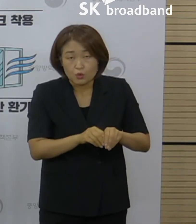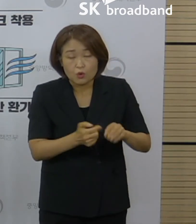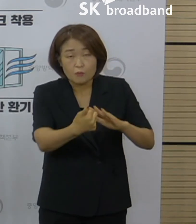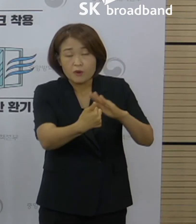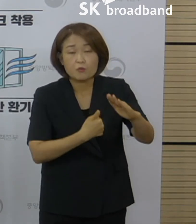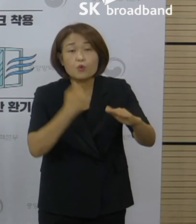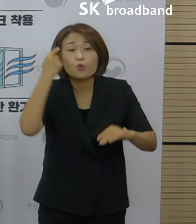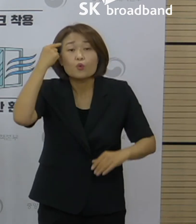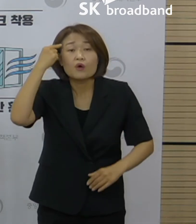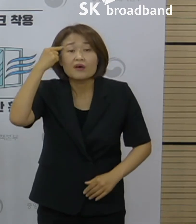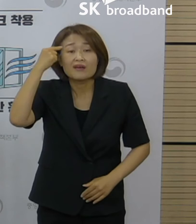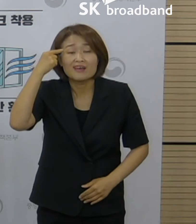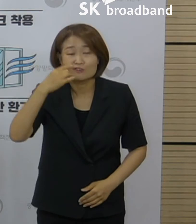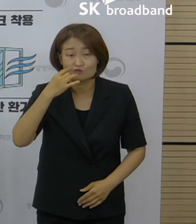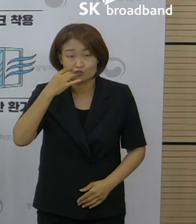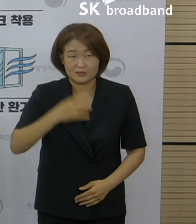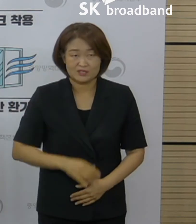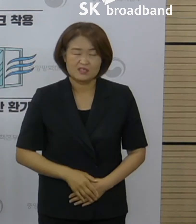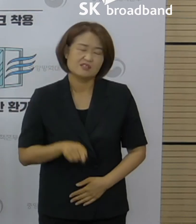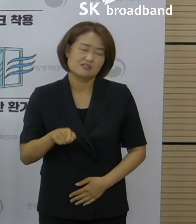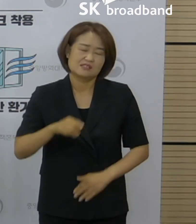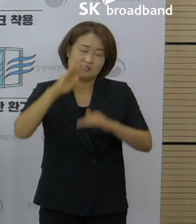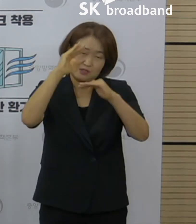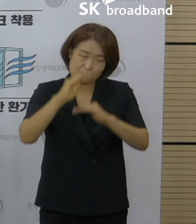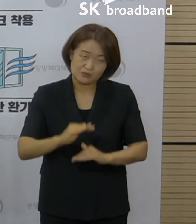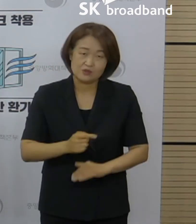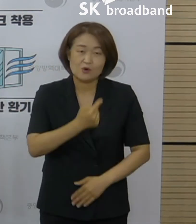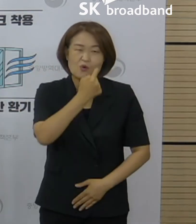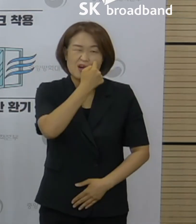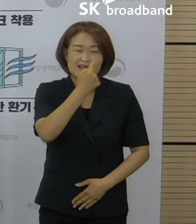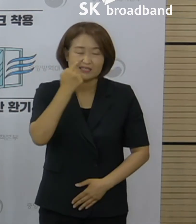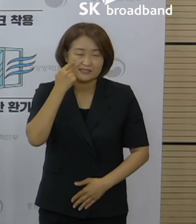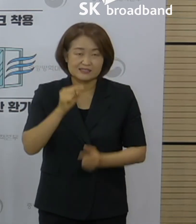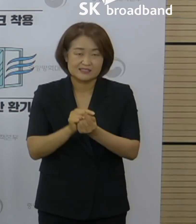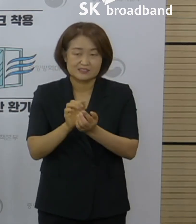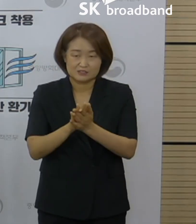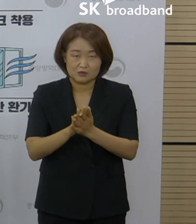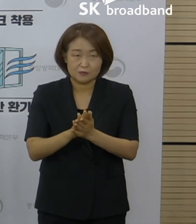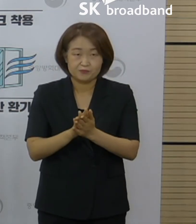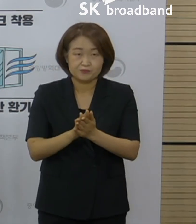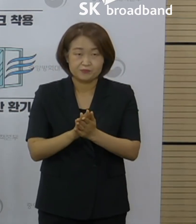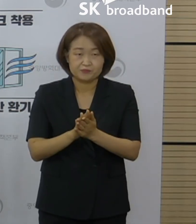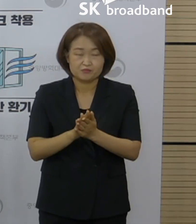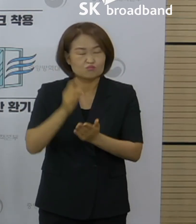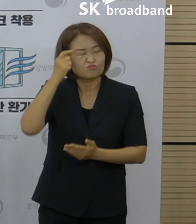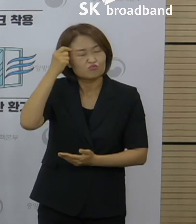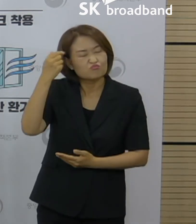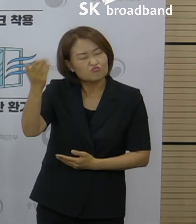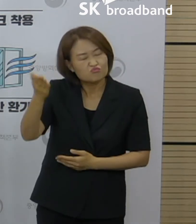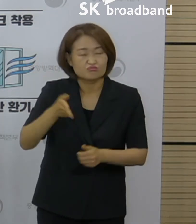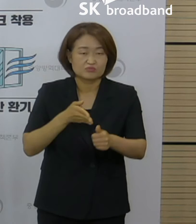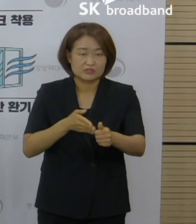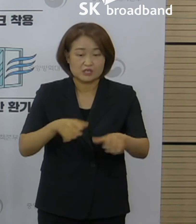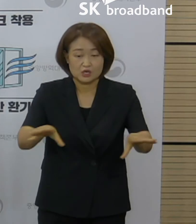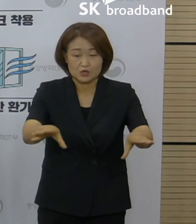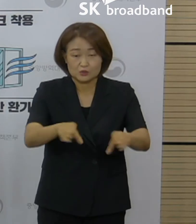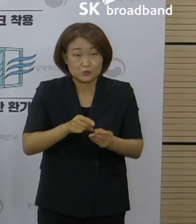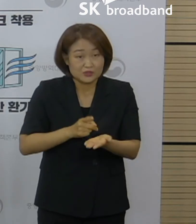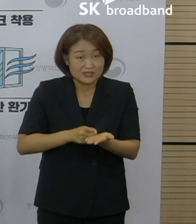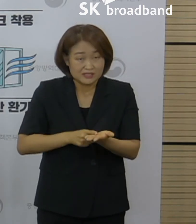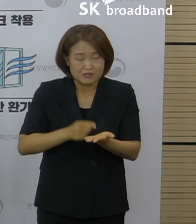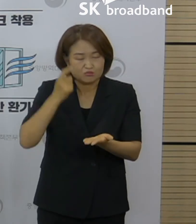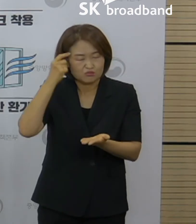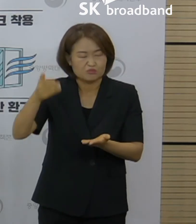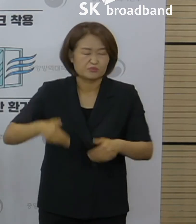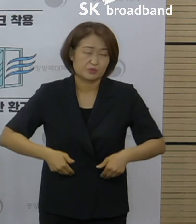네, 이 부분은 총리실을 통해서 확인하시는 게 정확하겠지만 저희가 전달받은 내용이 있습니다.